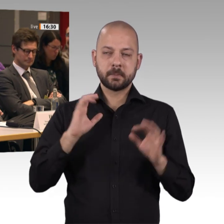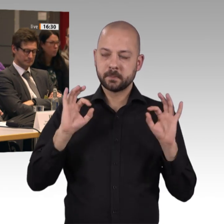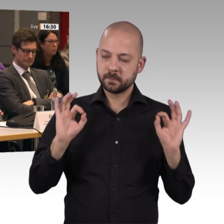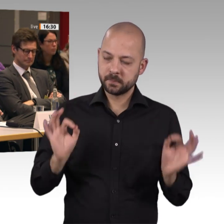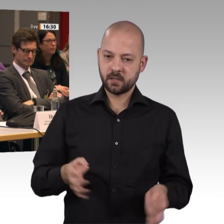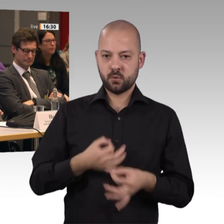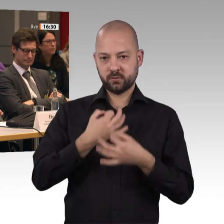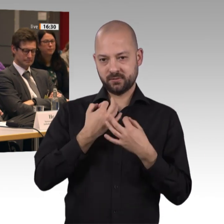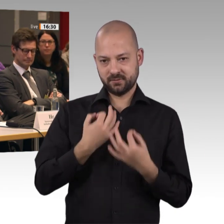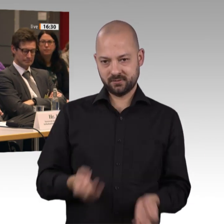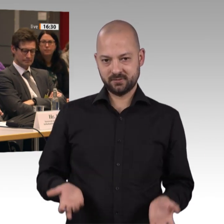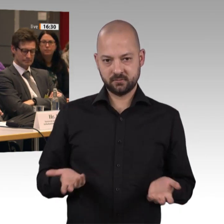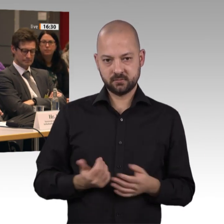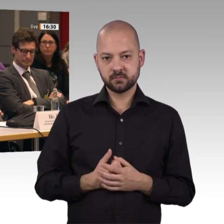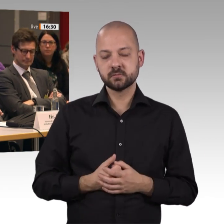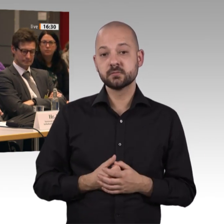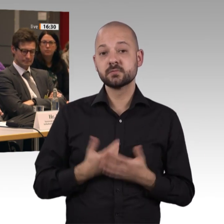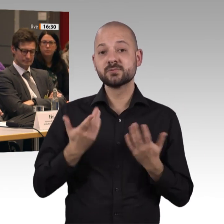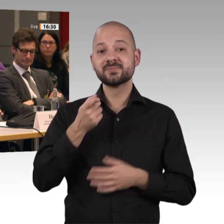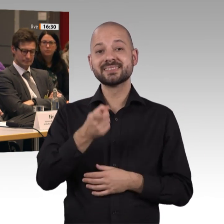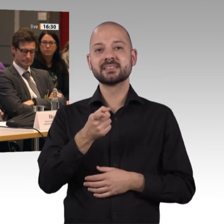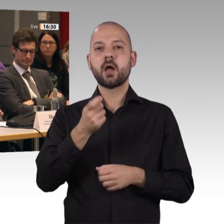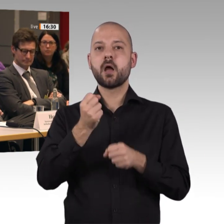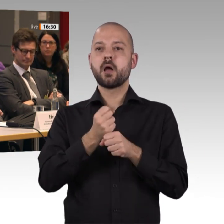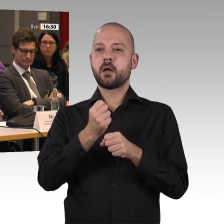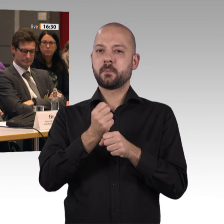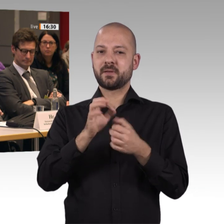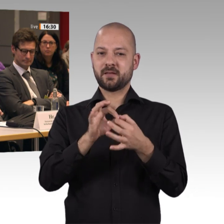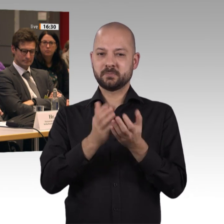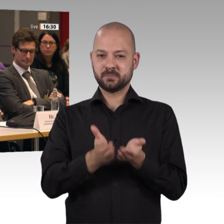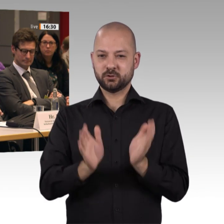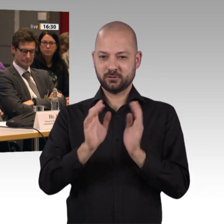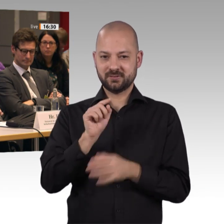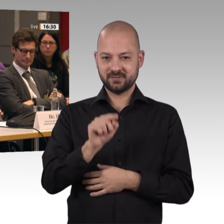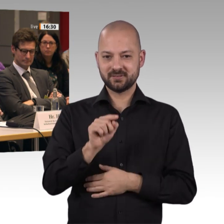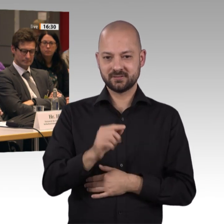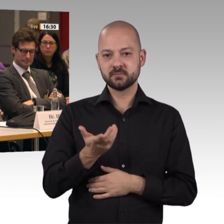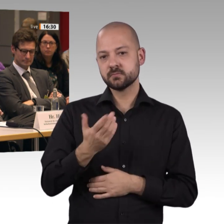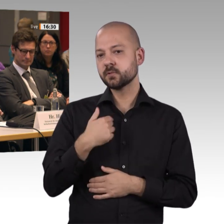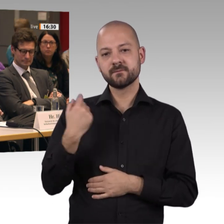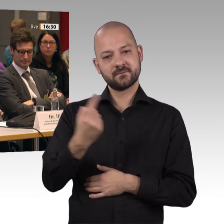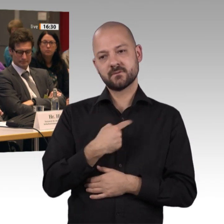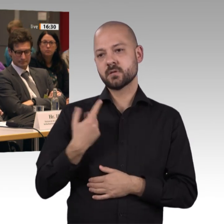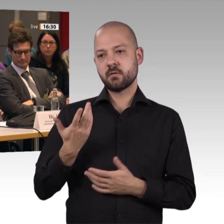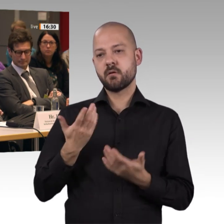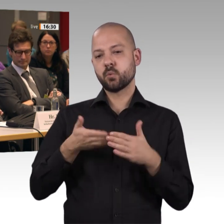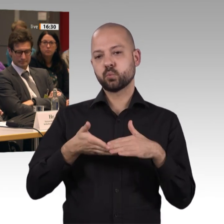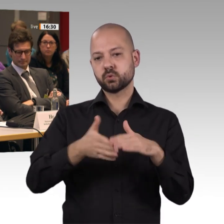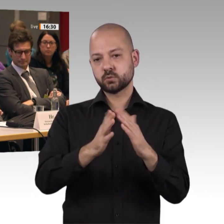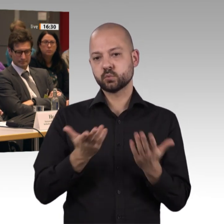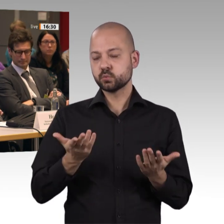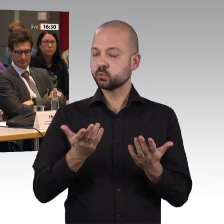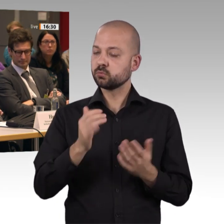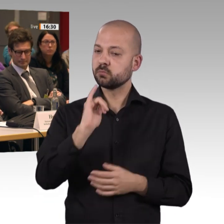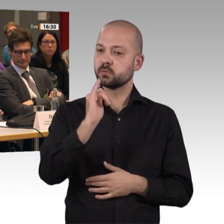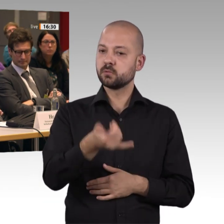Arbeitsassistenzleistungen. Aber, und auch das wurde heute, glaube ich, schon erwähnt, ich glaube, Herr Weyer, Sie waren sogar,